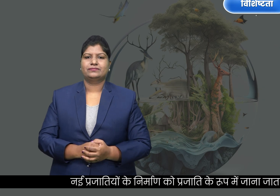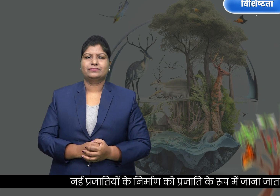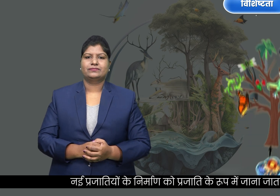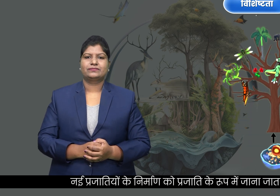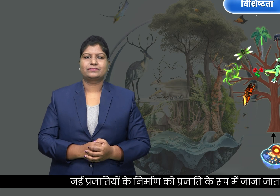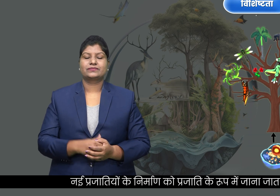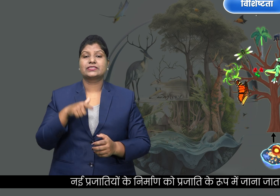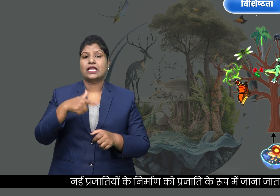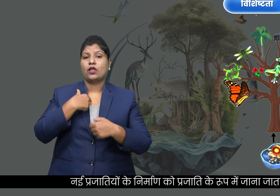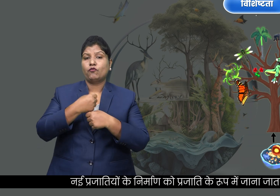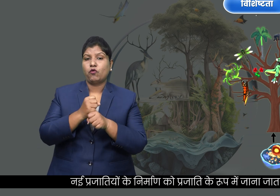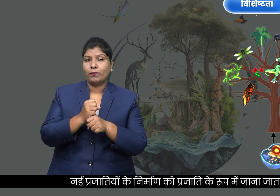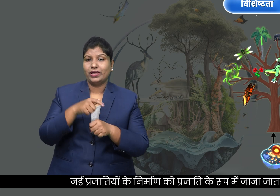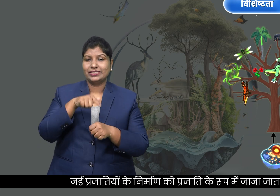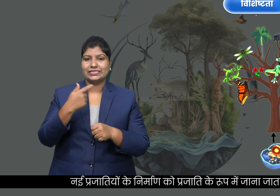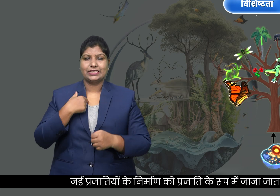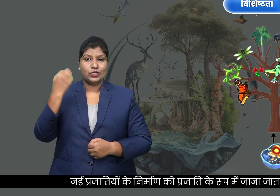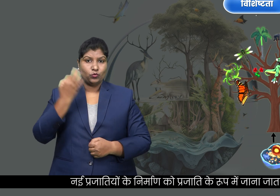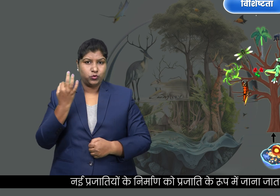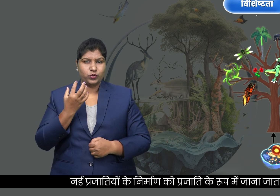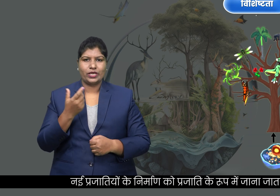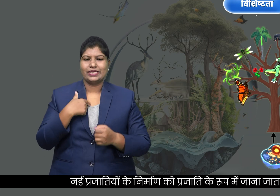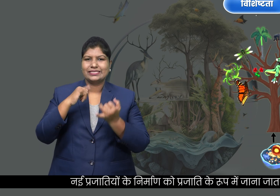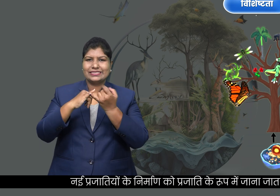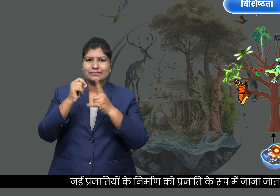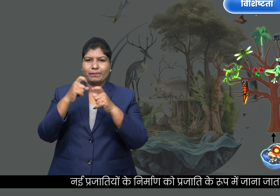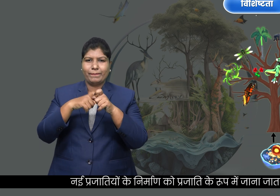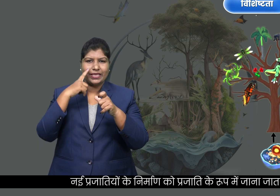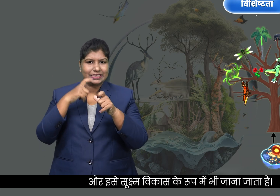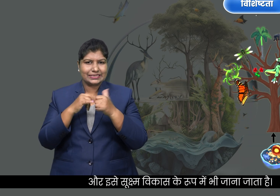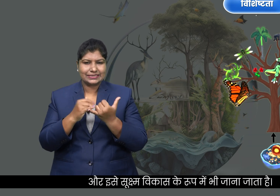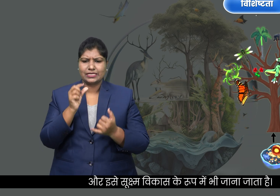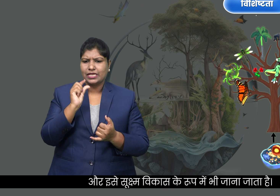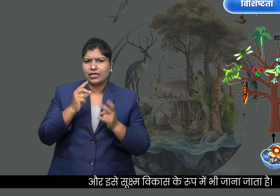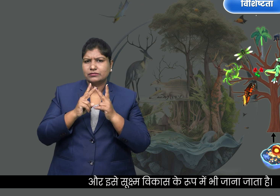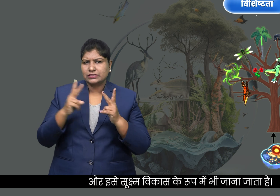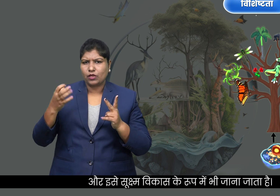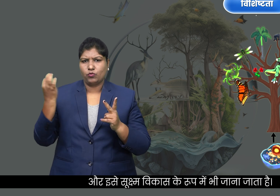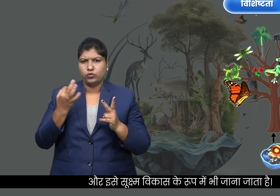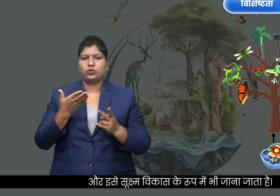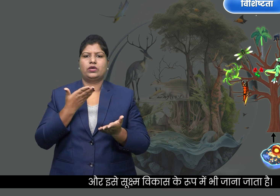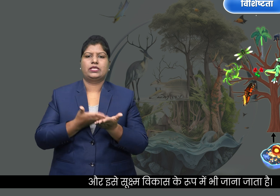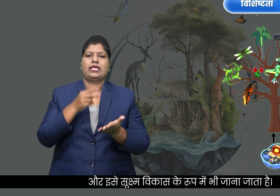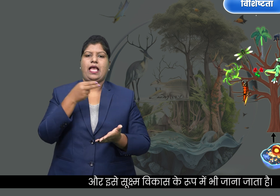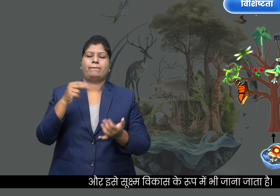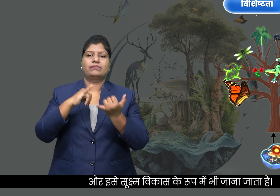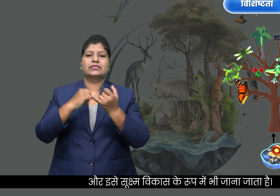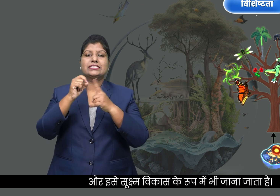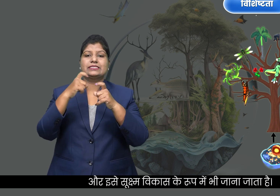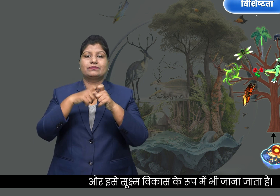नई प्रजातियों के निर्माण को प्रजाति के रूप में जाना जाता है और इसे सूक्ष्म विकास के रूप में भी जाना जाता